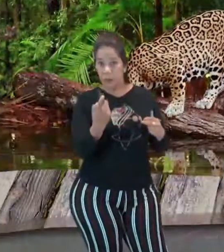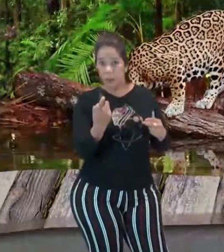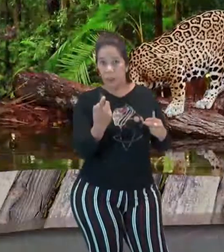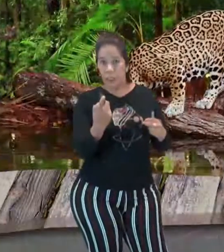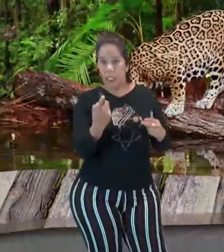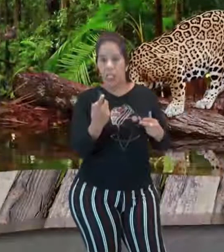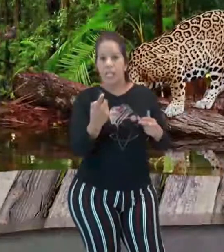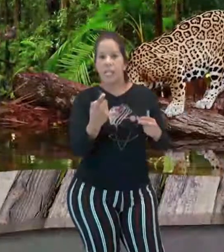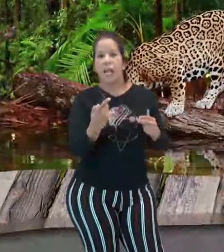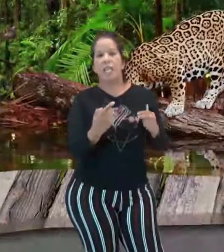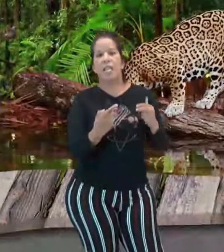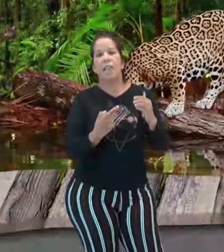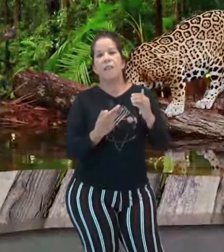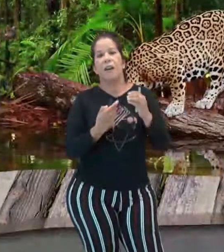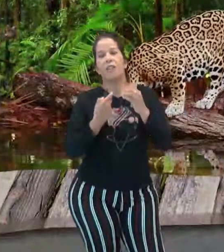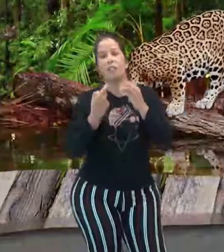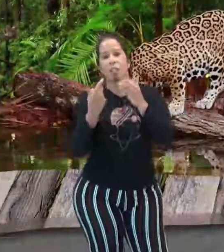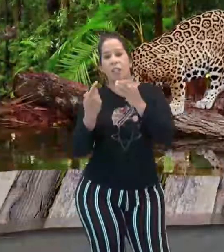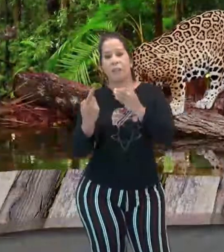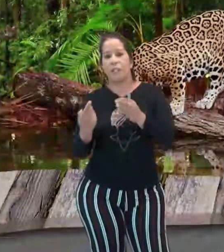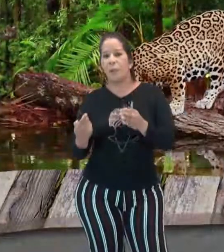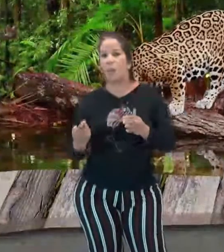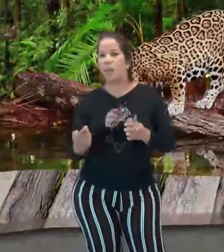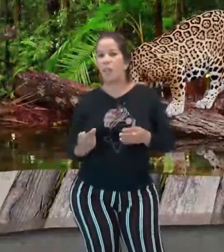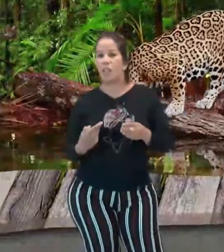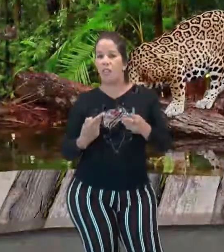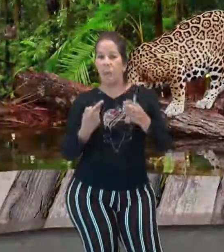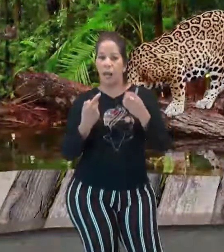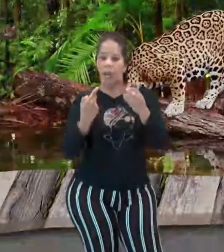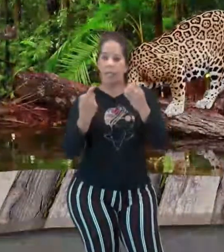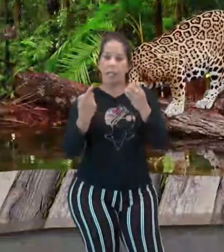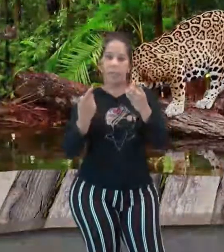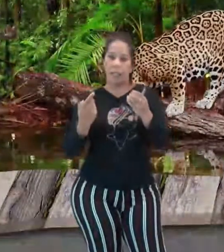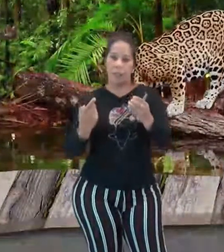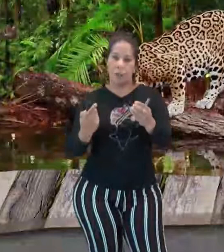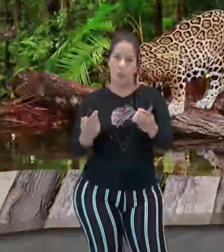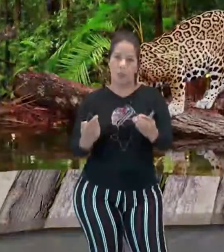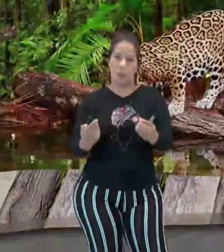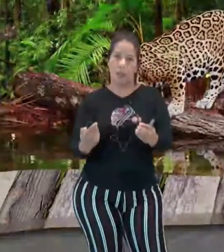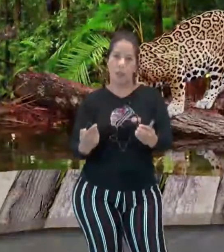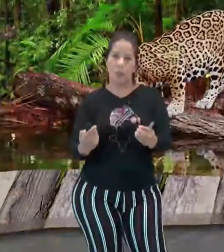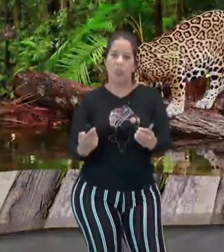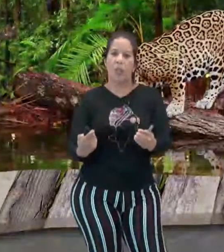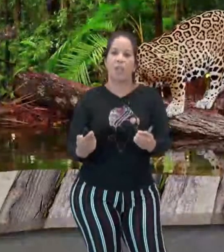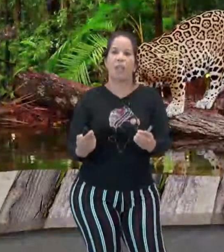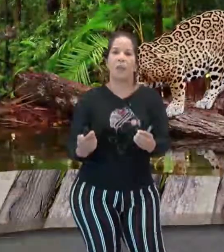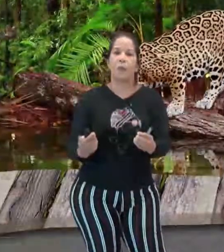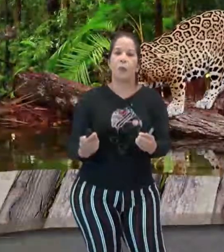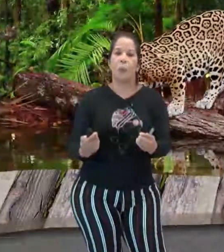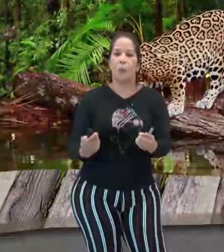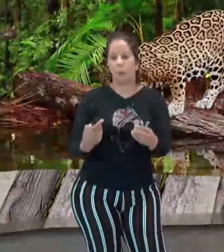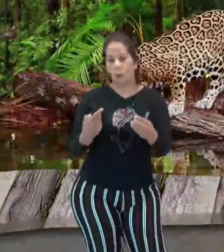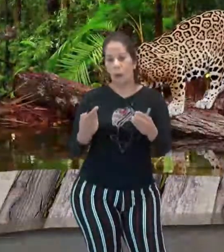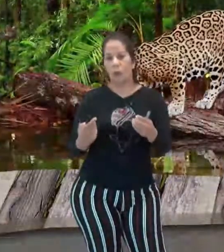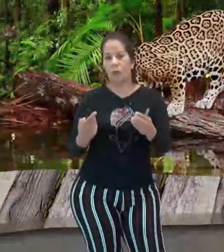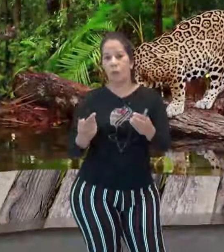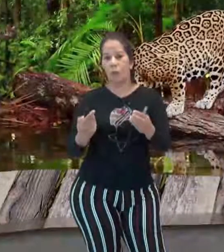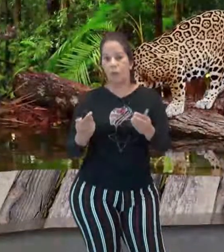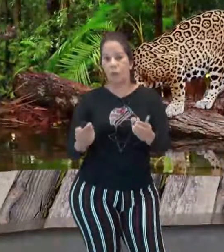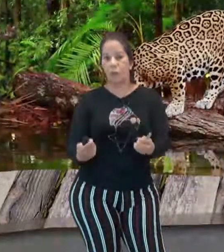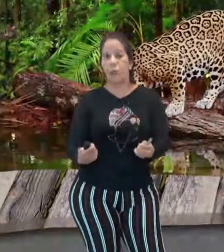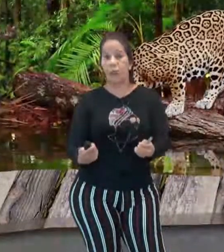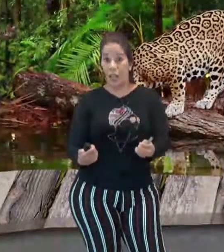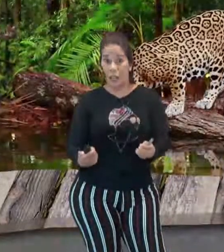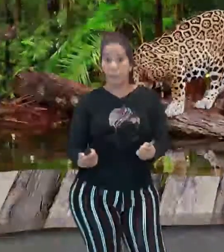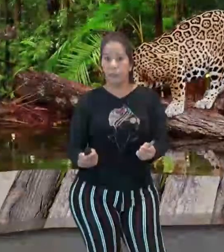primário, e aí ela chega na fase da puberdade, ela faz o seu processo com a produção do